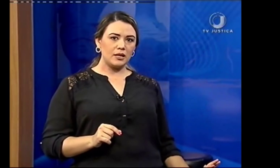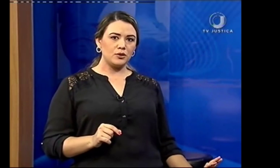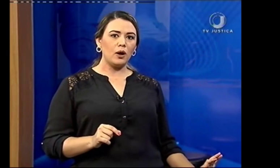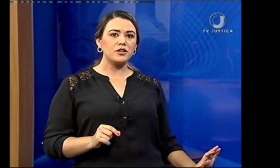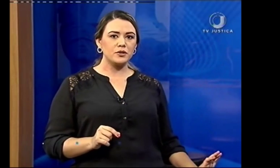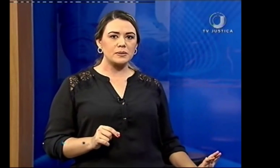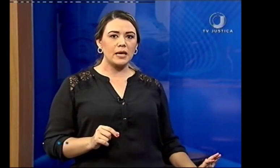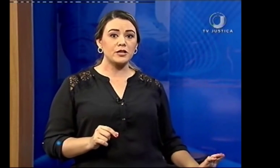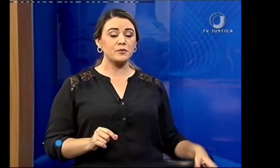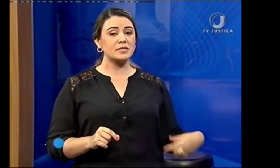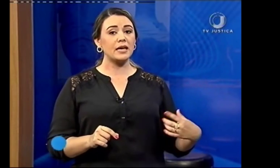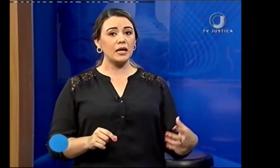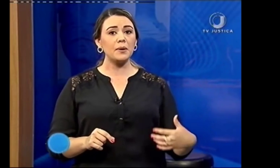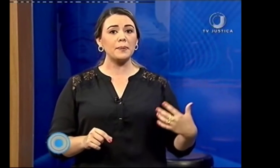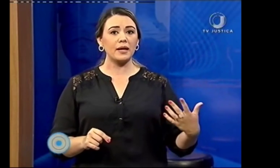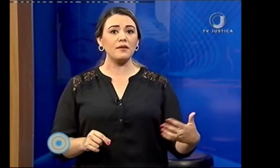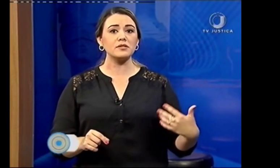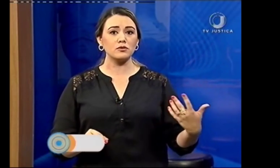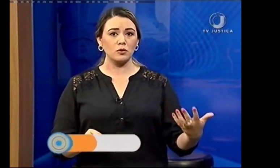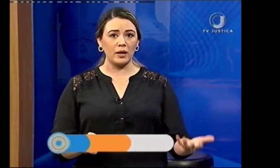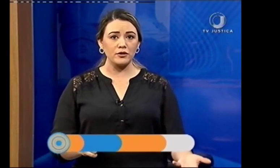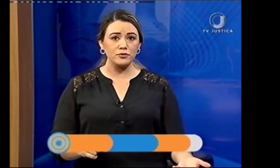do artigo 7º seriam aplicáveis aos domésticos.